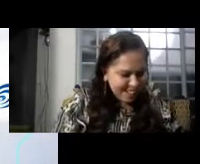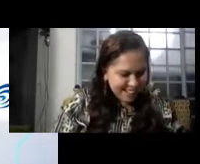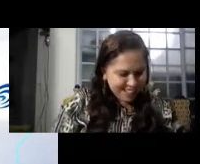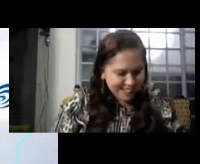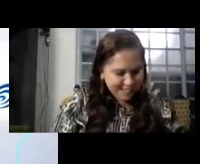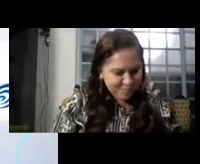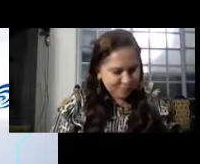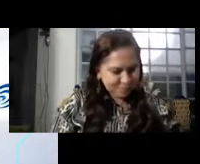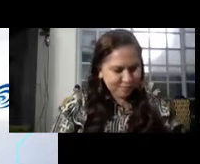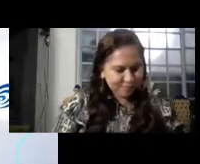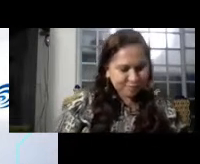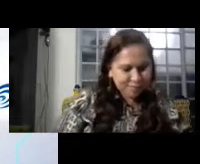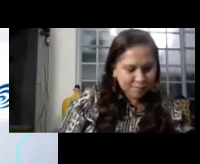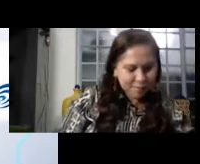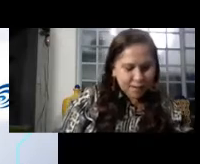Eita!